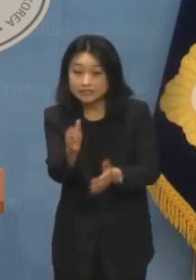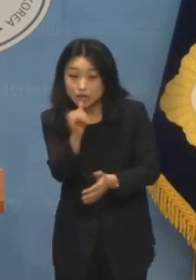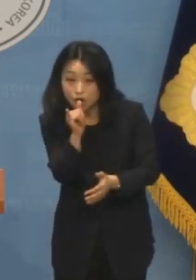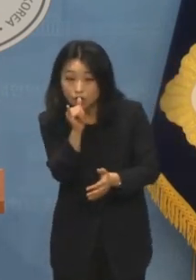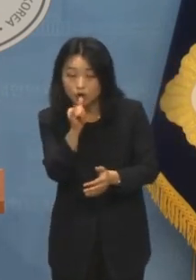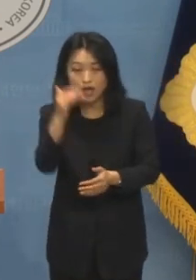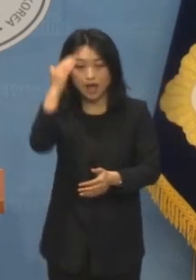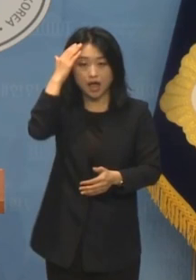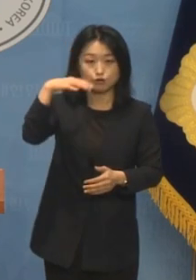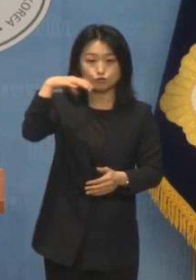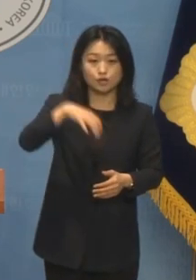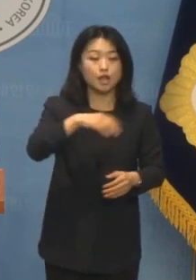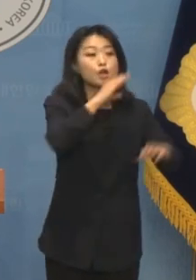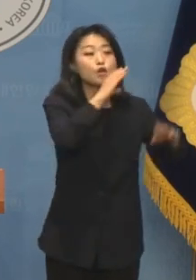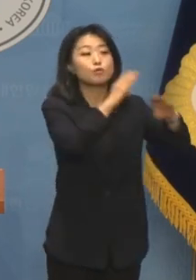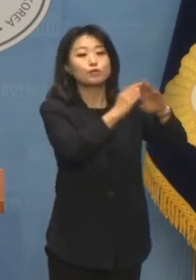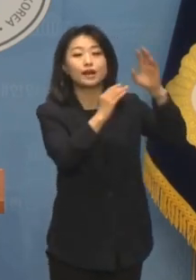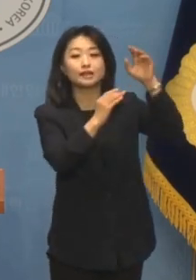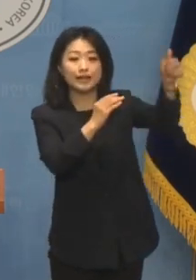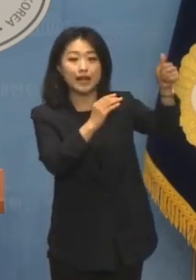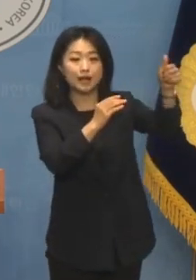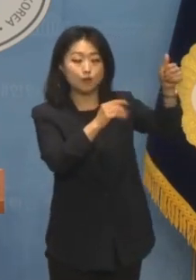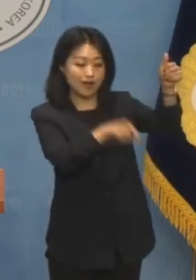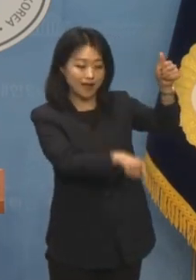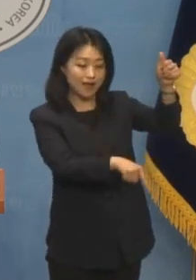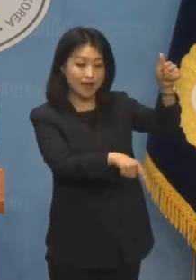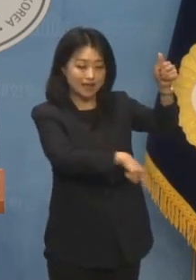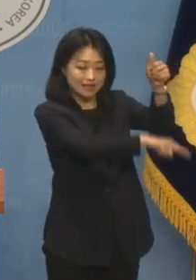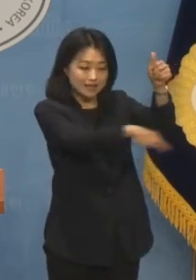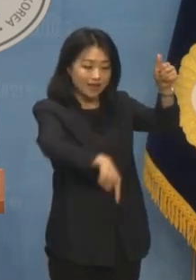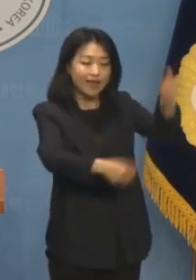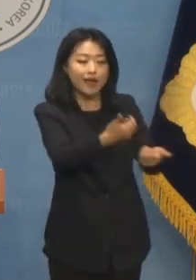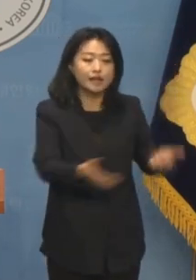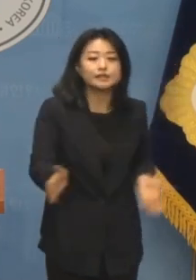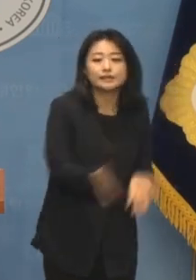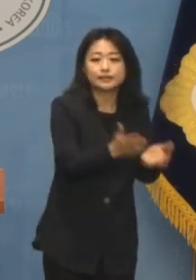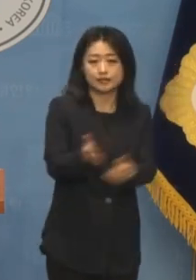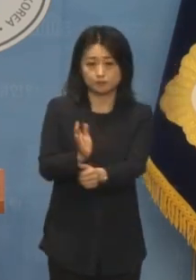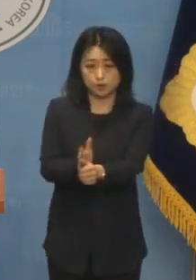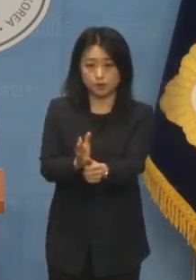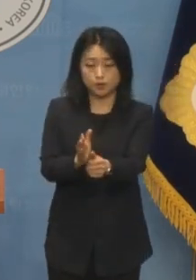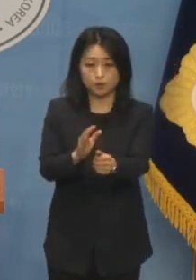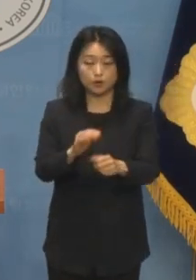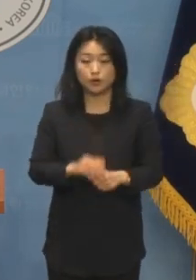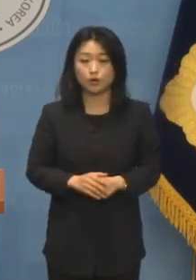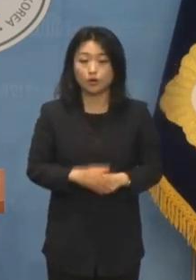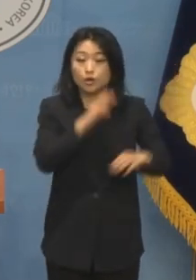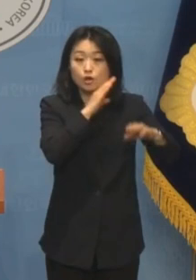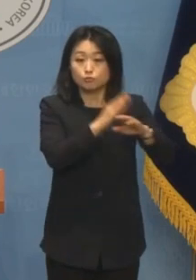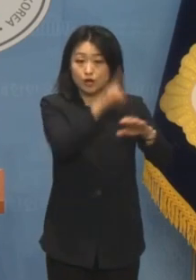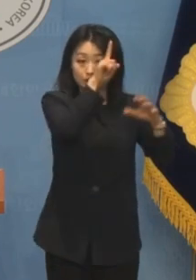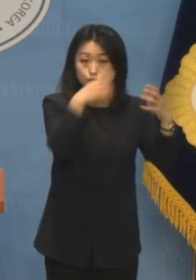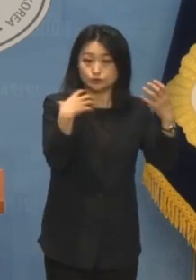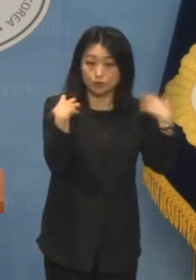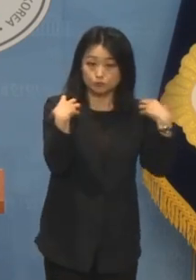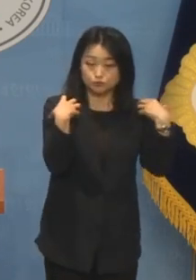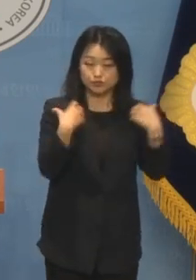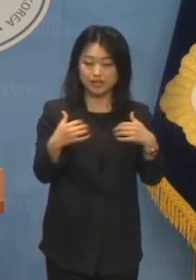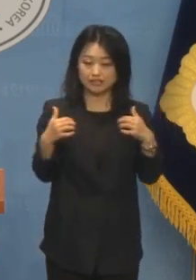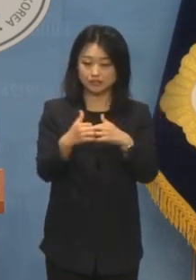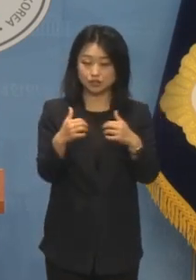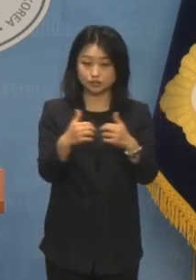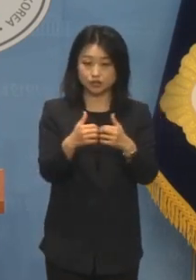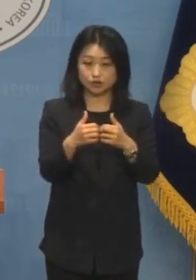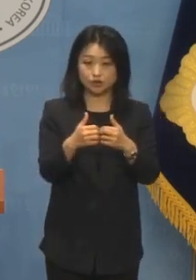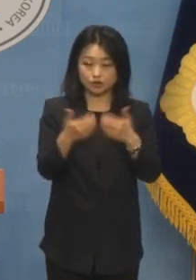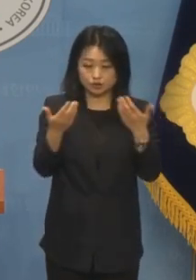우리는 백두혈통과 주민의 갈등을 유발해야 합니다. 동시에 정부와 국회는 북한 정권의 이러한